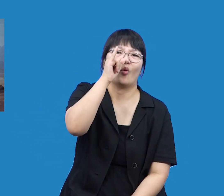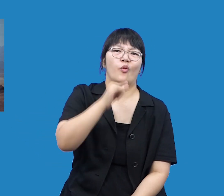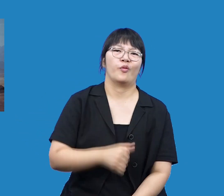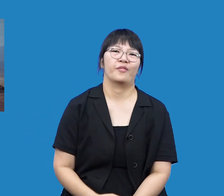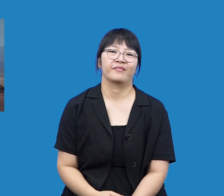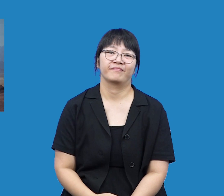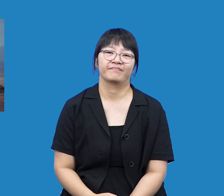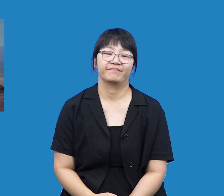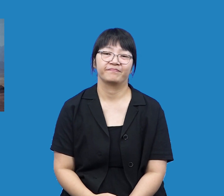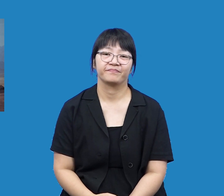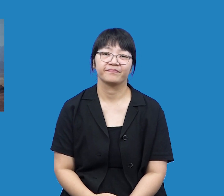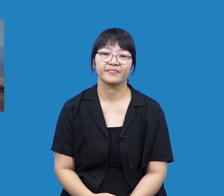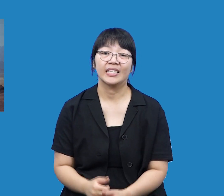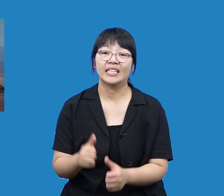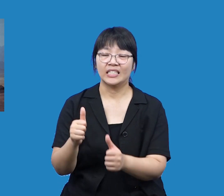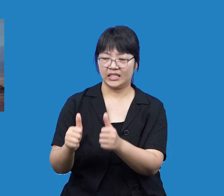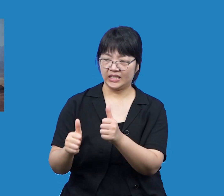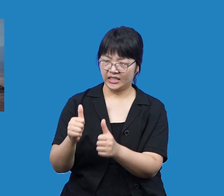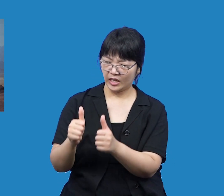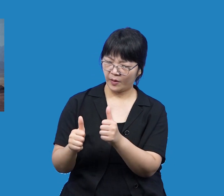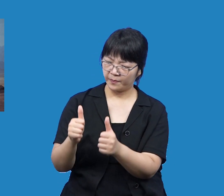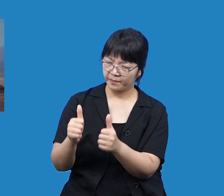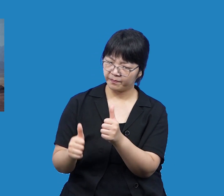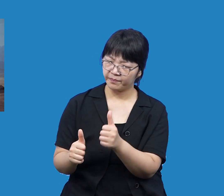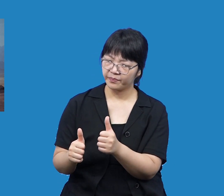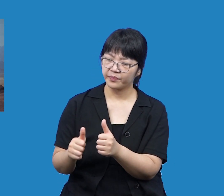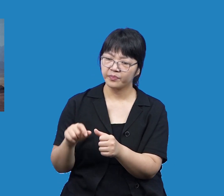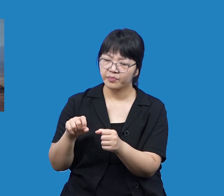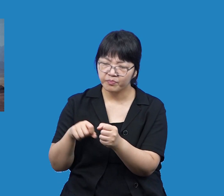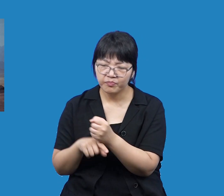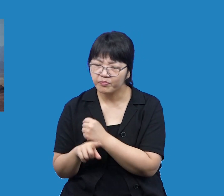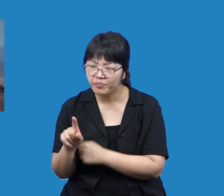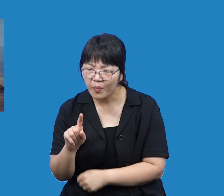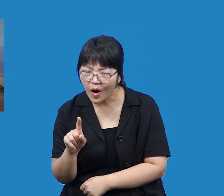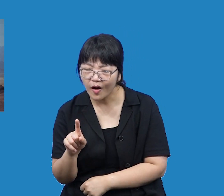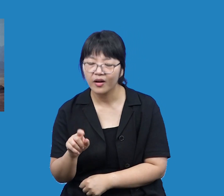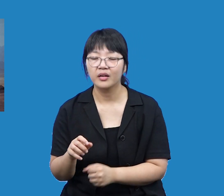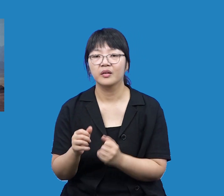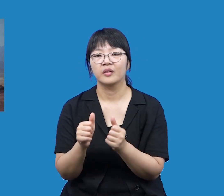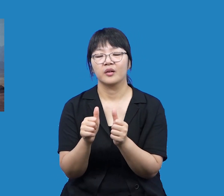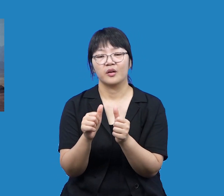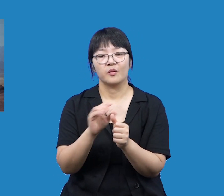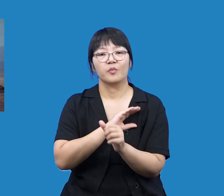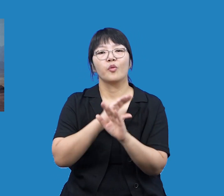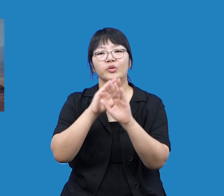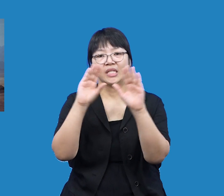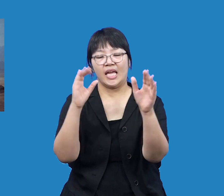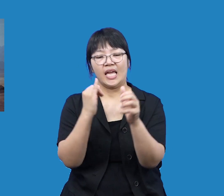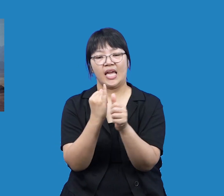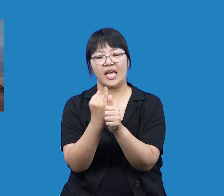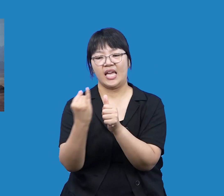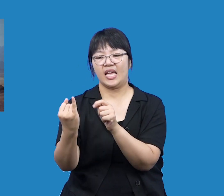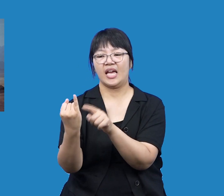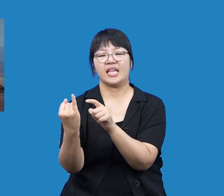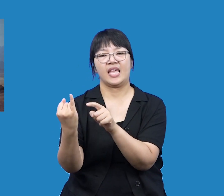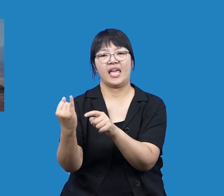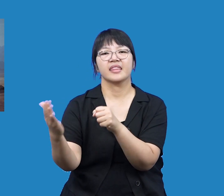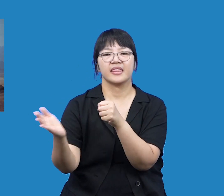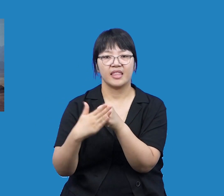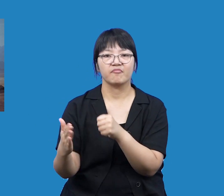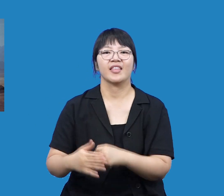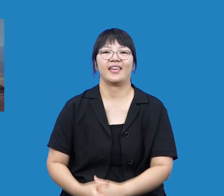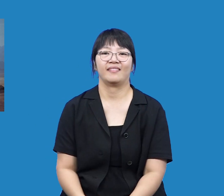시험의 이슈는 제목은 바로 모세의 아내 문제였습니다. 자, 오늘 본문은